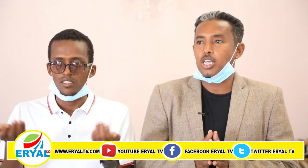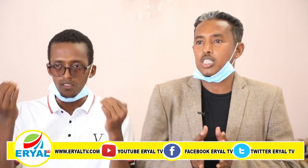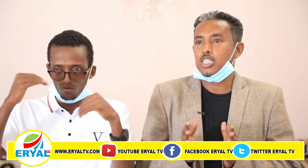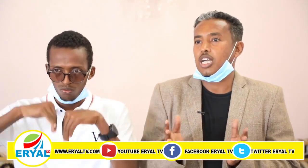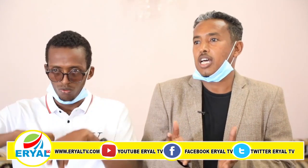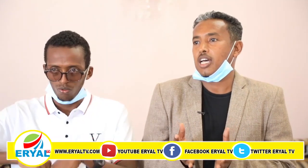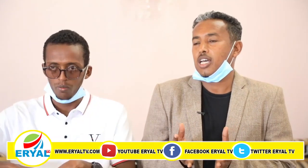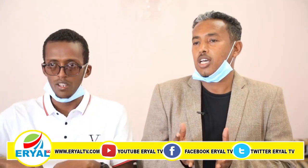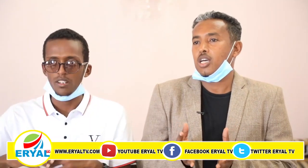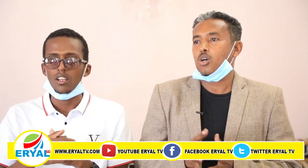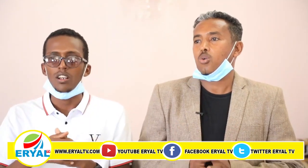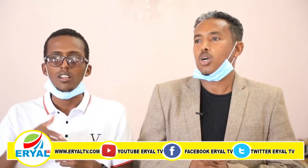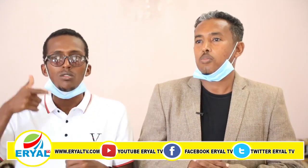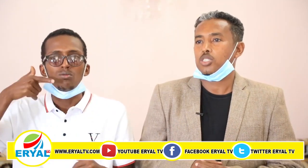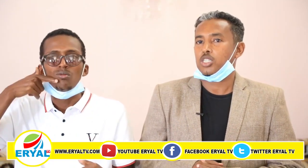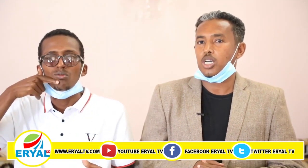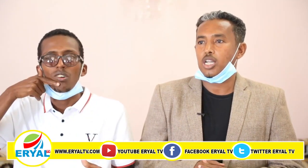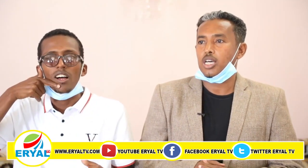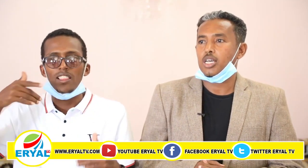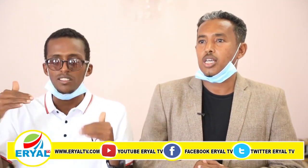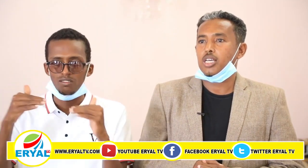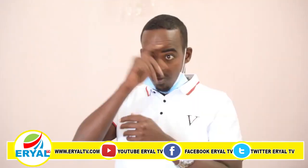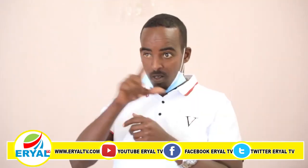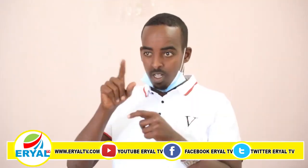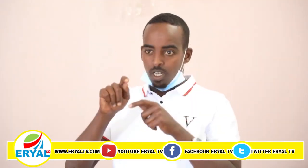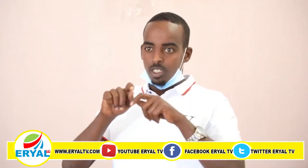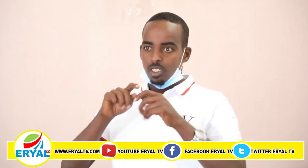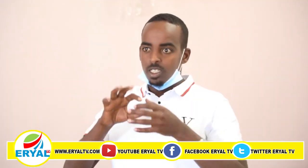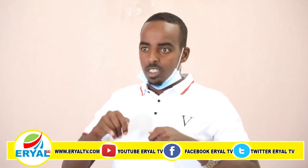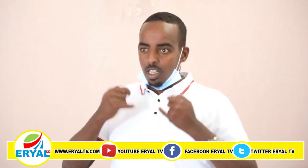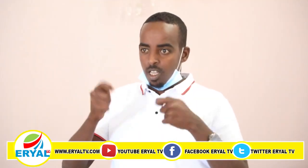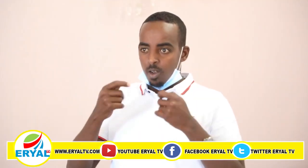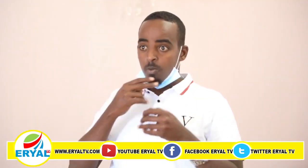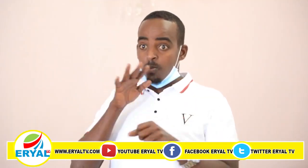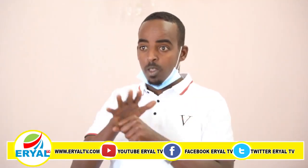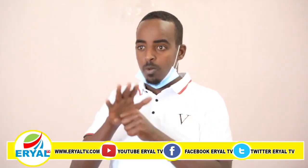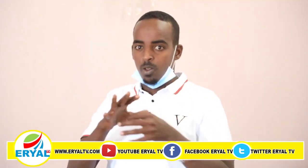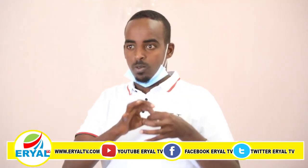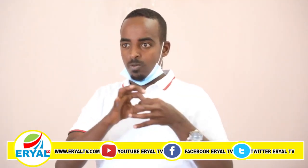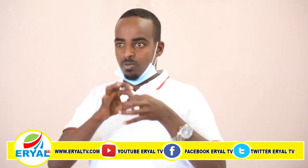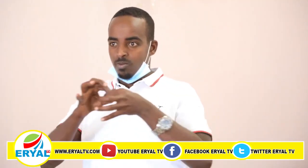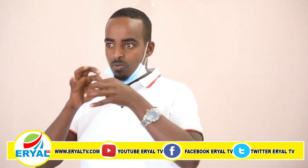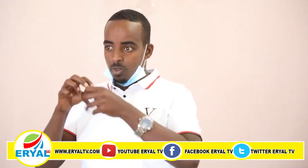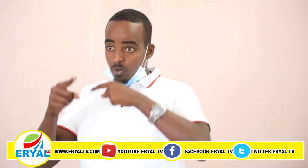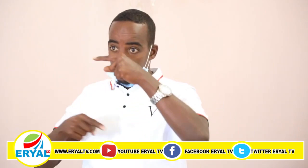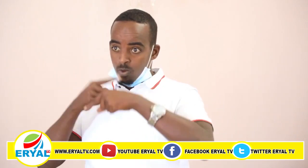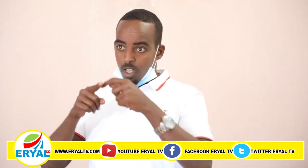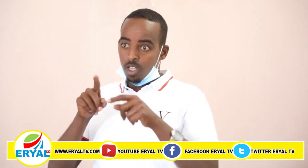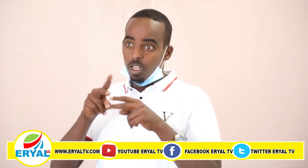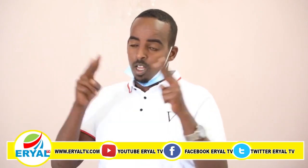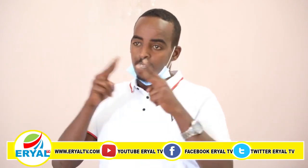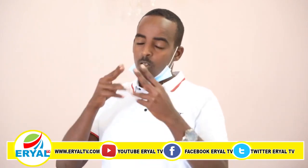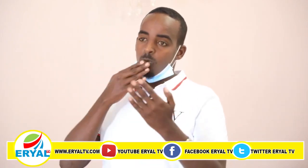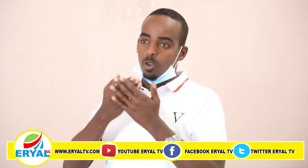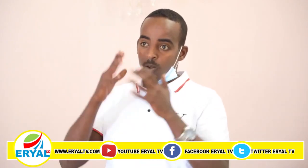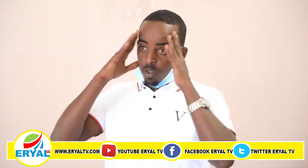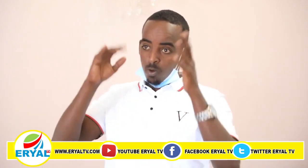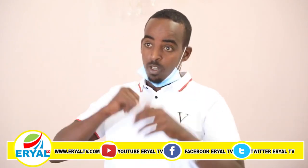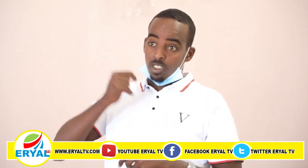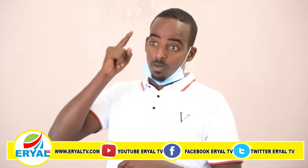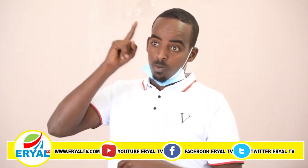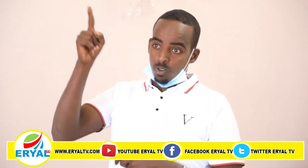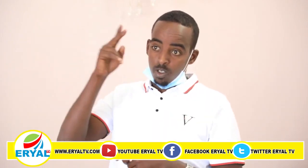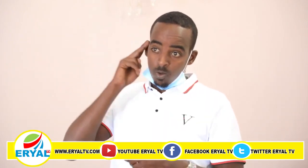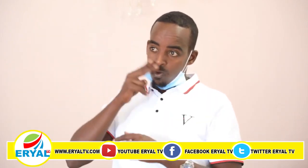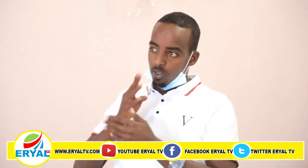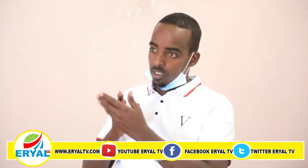baahiyahooga si gaar ah u qaabisha insha Allah. Maanta runtii aad baan faraxsanahay buu yidhi. Runtii waxaanan hore u heli jirin, maan